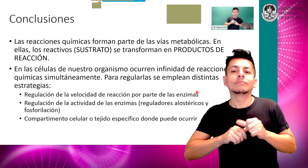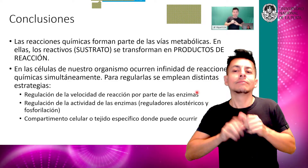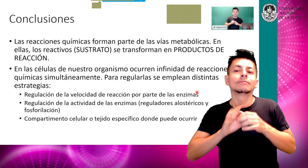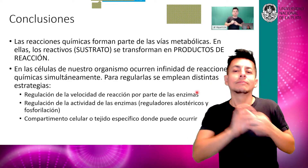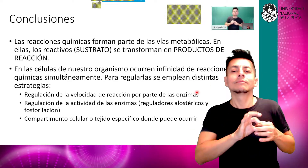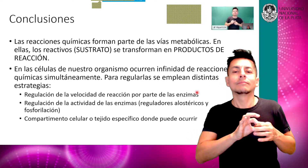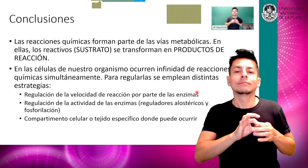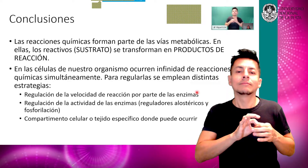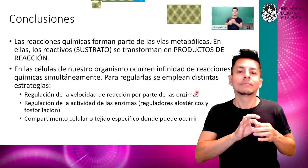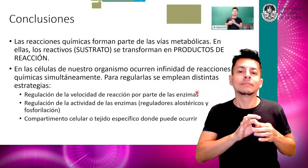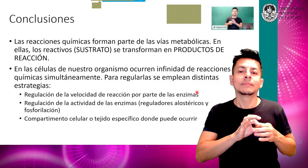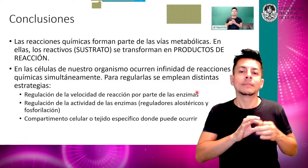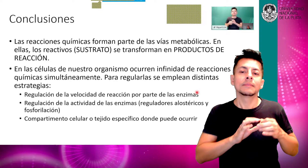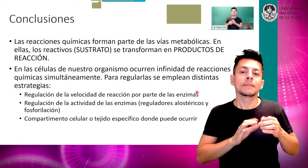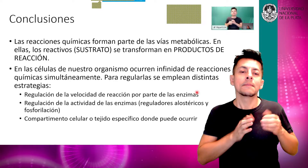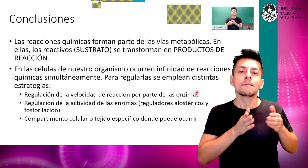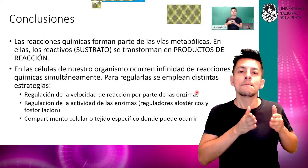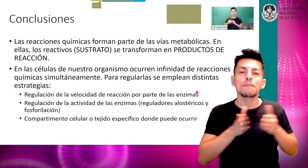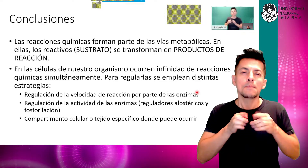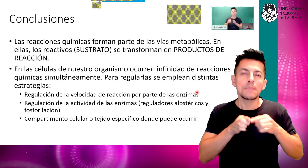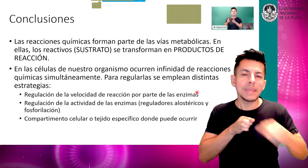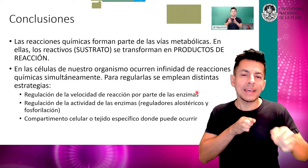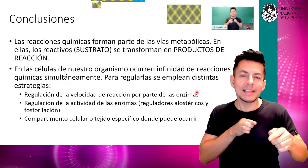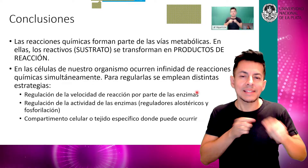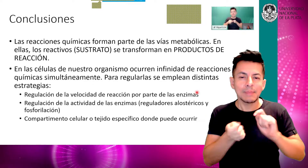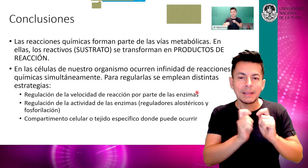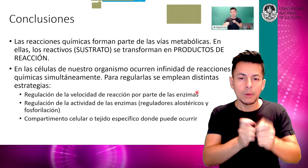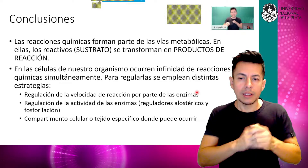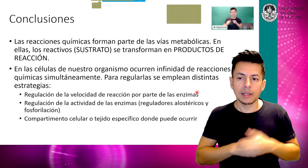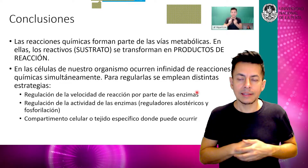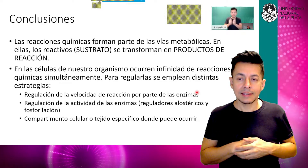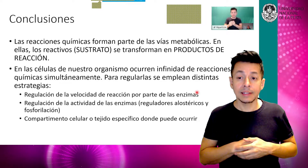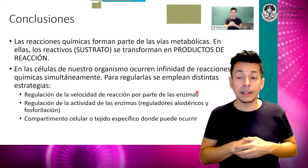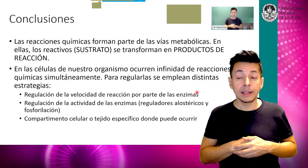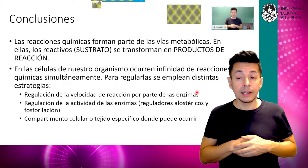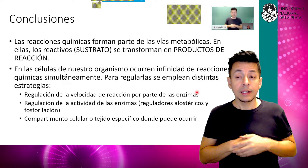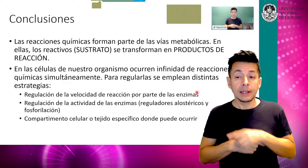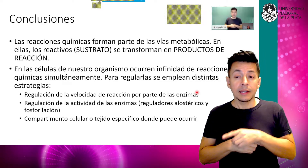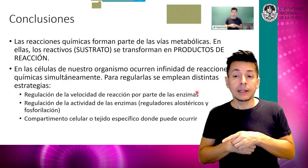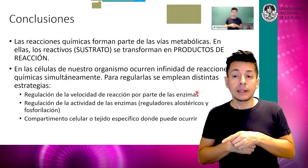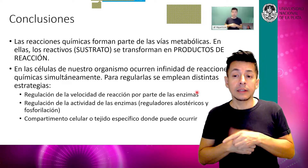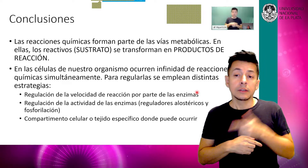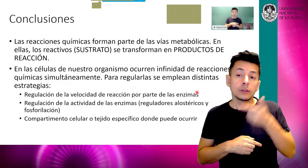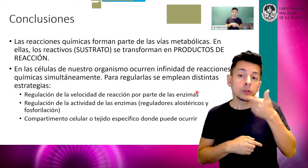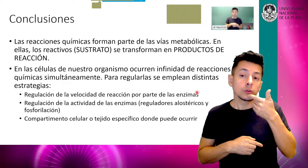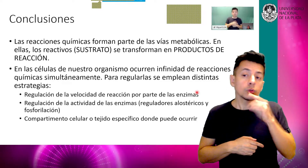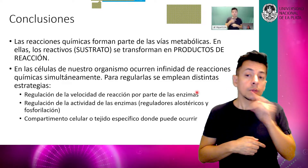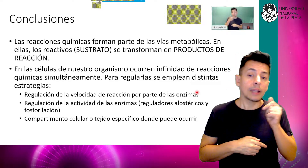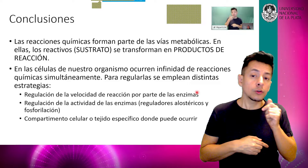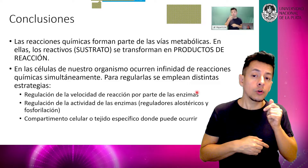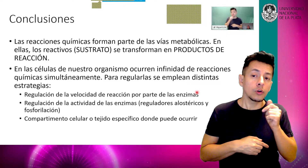reacciones químicas, los reactivos o sustratos son los que se transforman en productos de reacción.